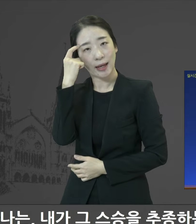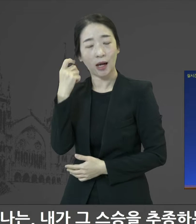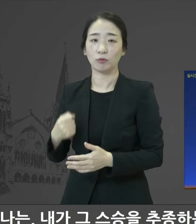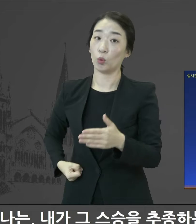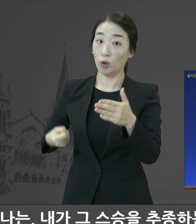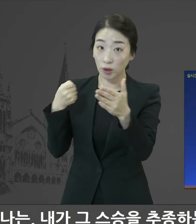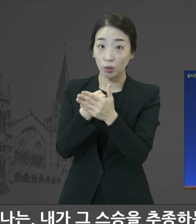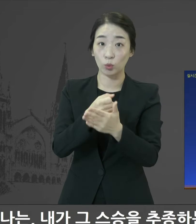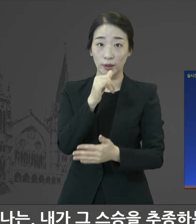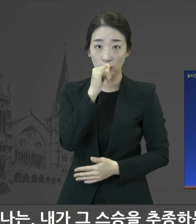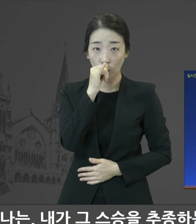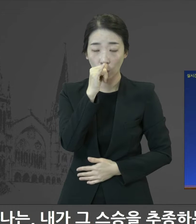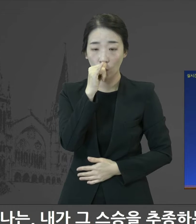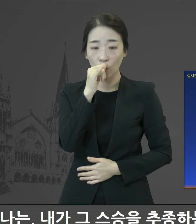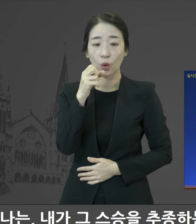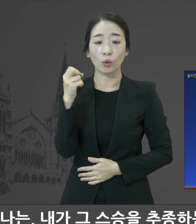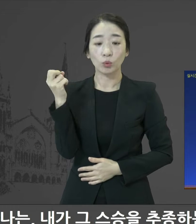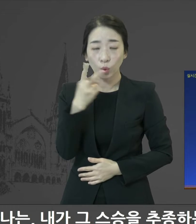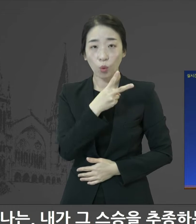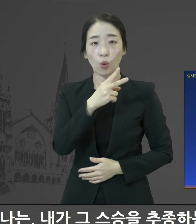보이고, 또 주변 사람들이